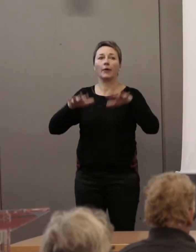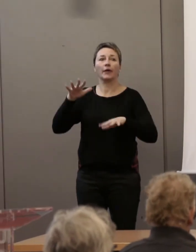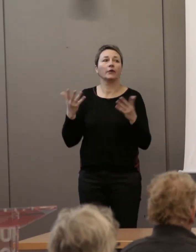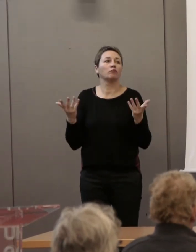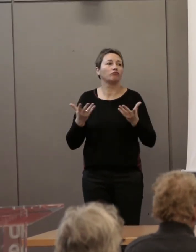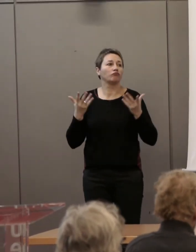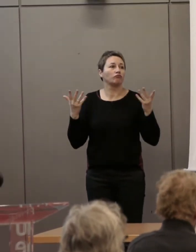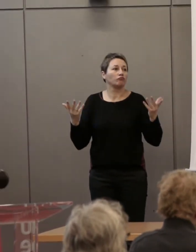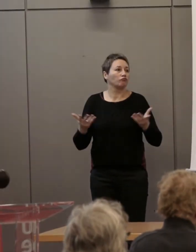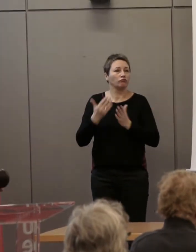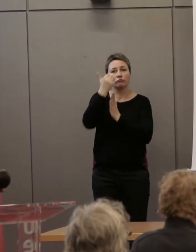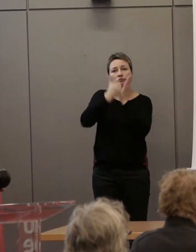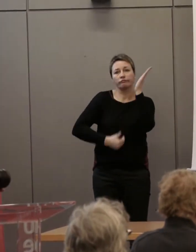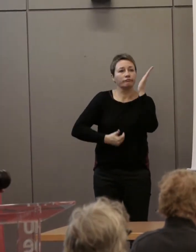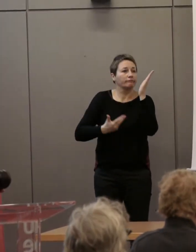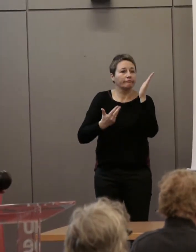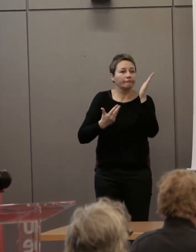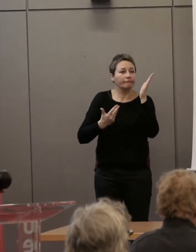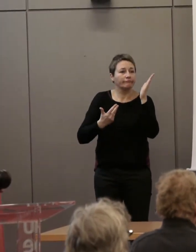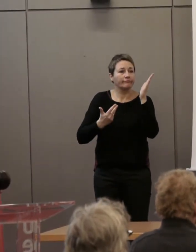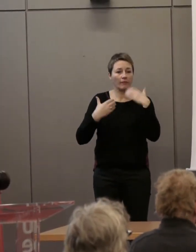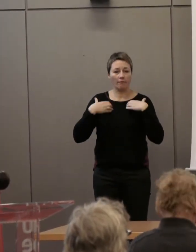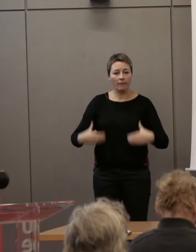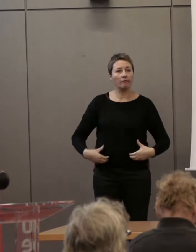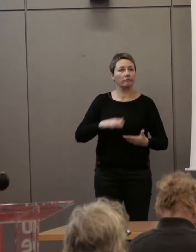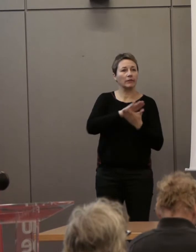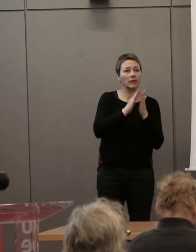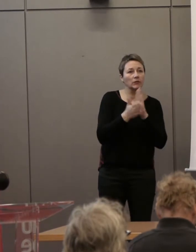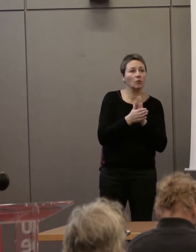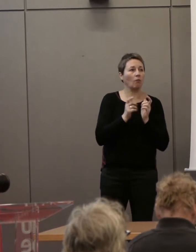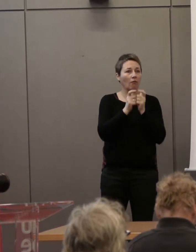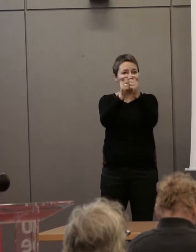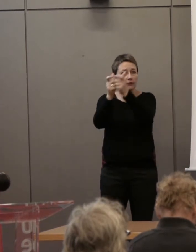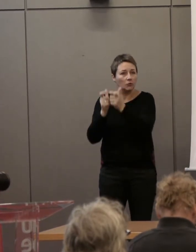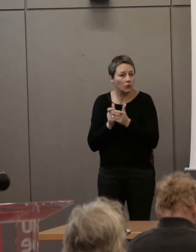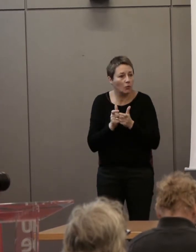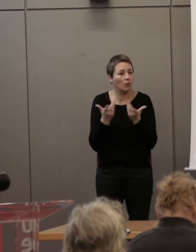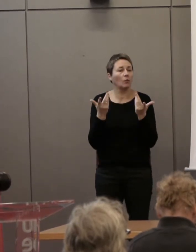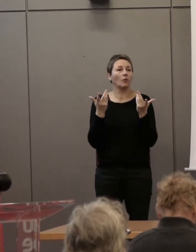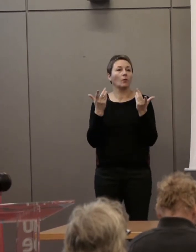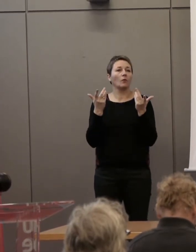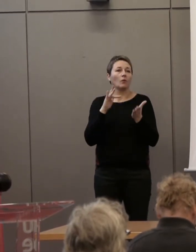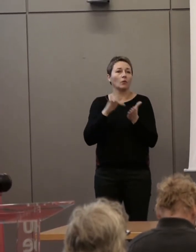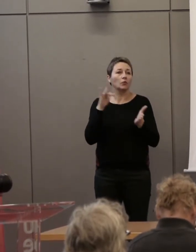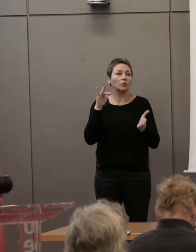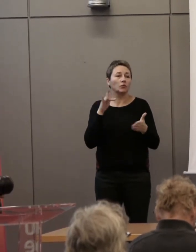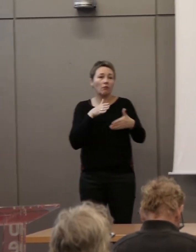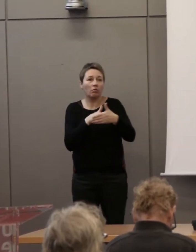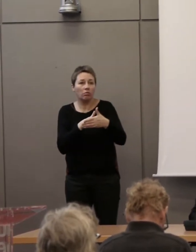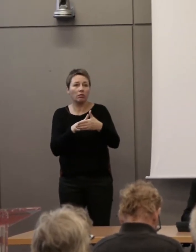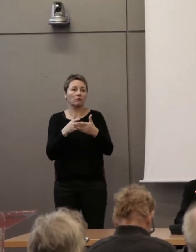les personnes qui... Enfin, toutes les institutions qui sont touchées de près ou de loin par l